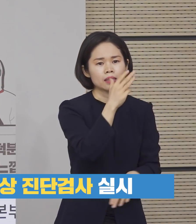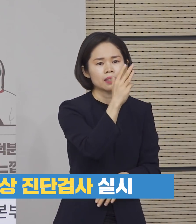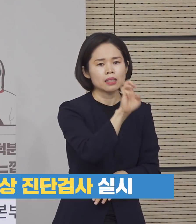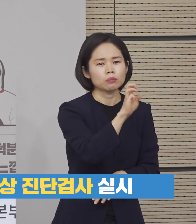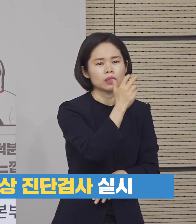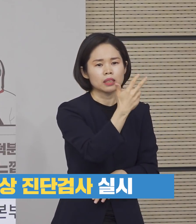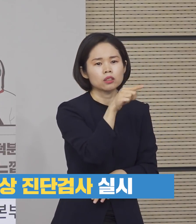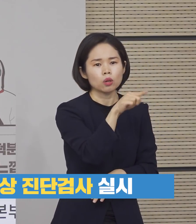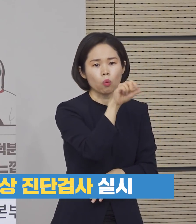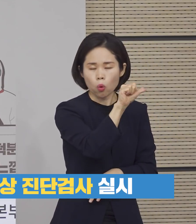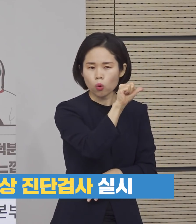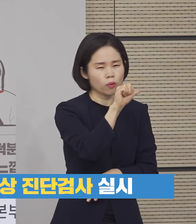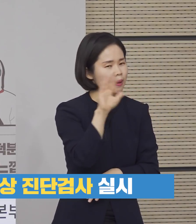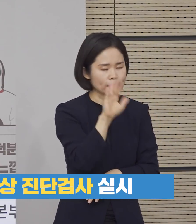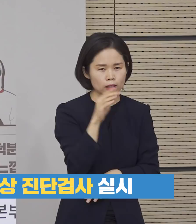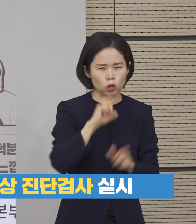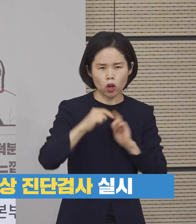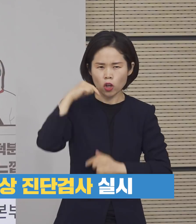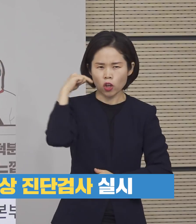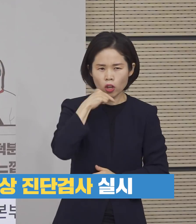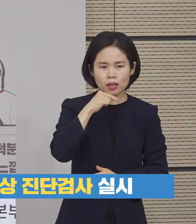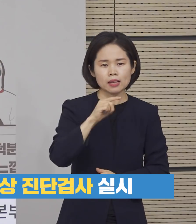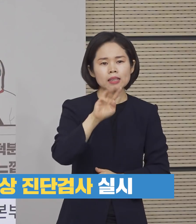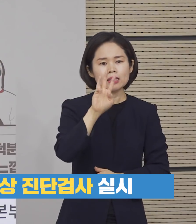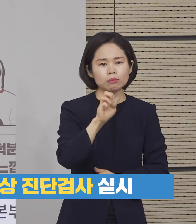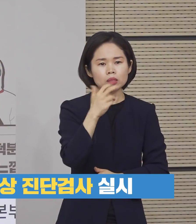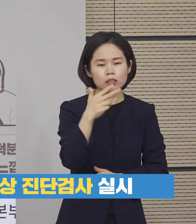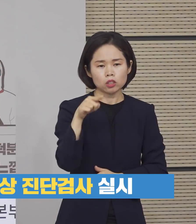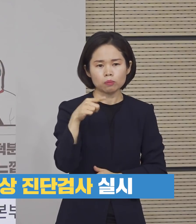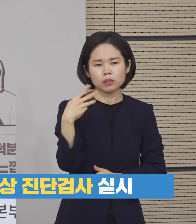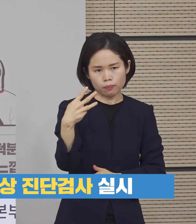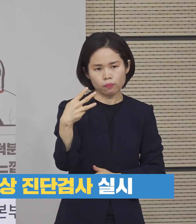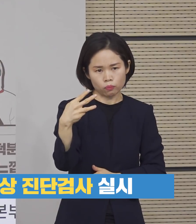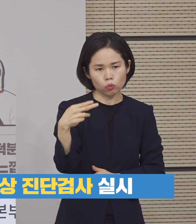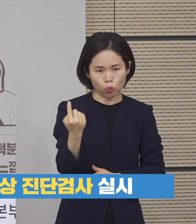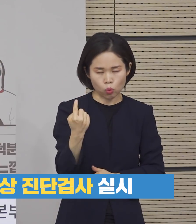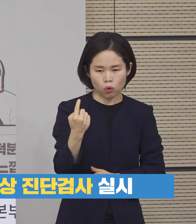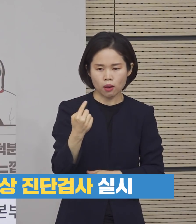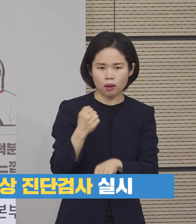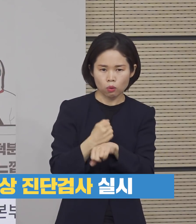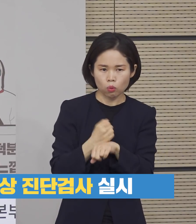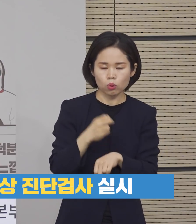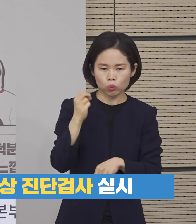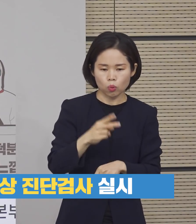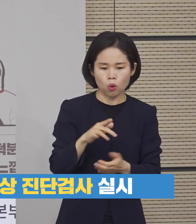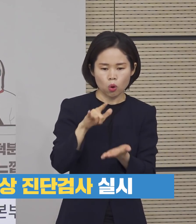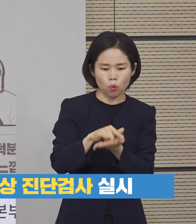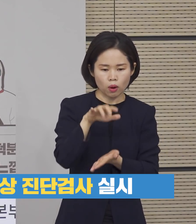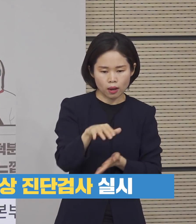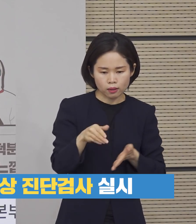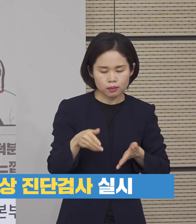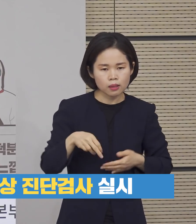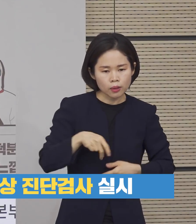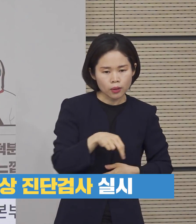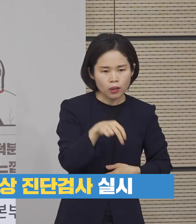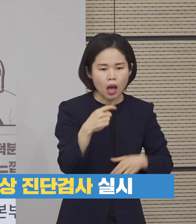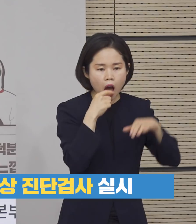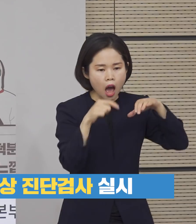종전 37.5도에서 37.3도로 하향 조정하고 공항 내의 도보